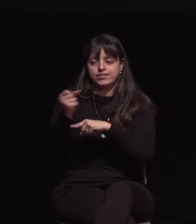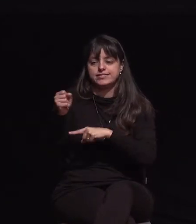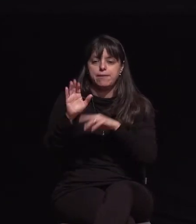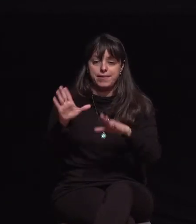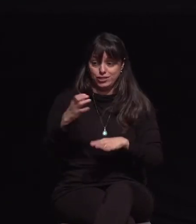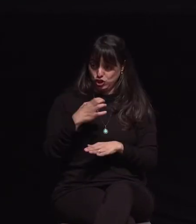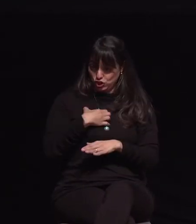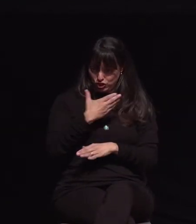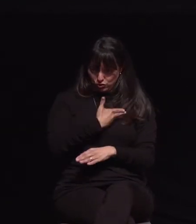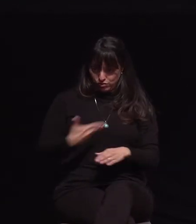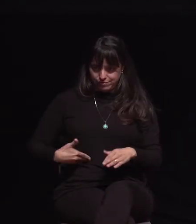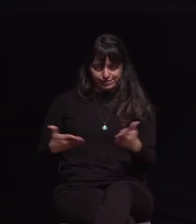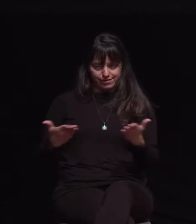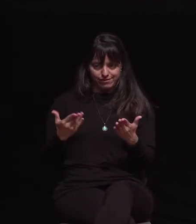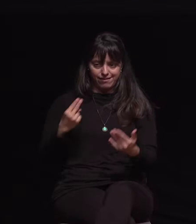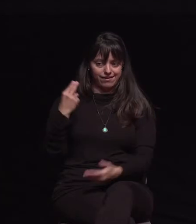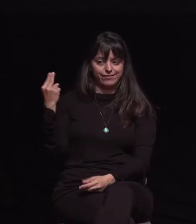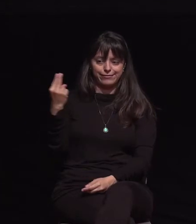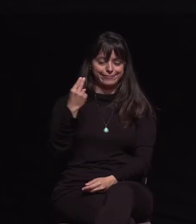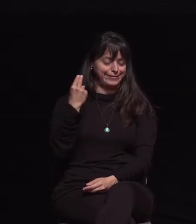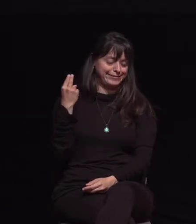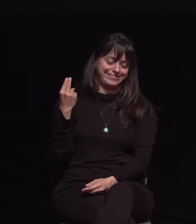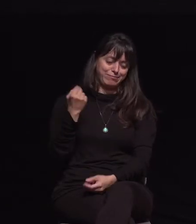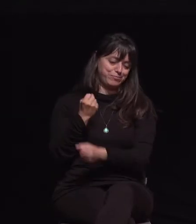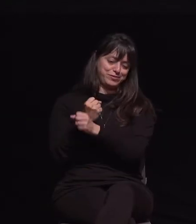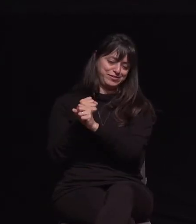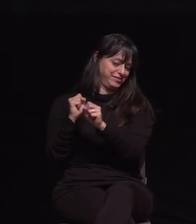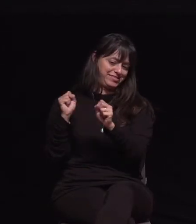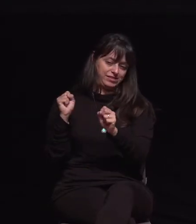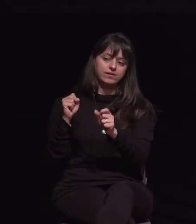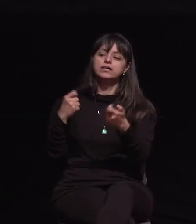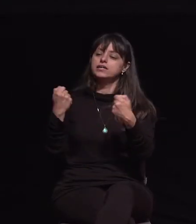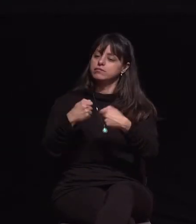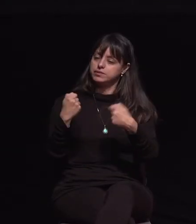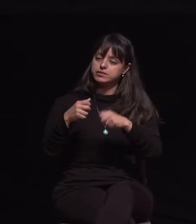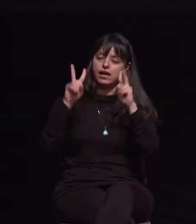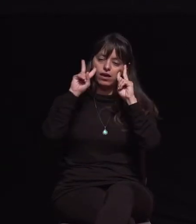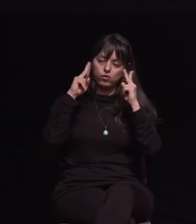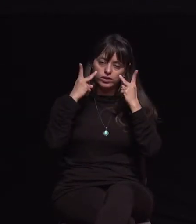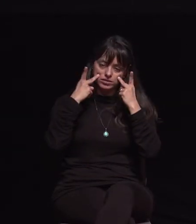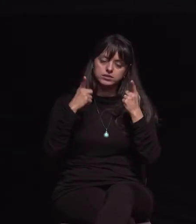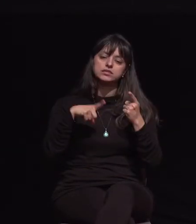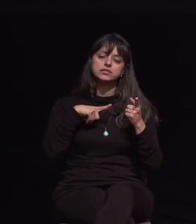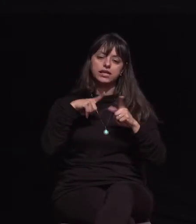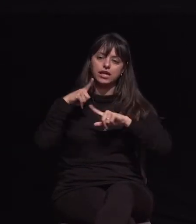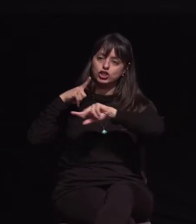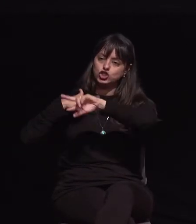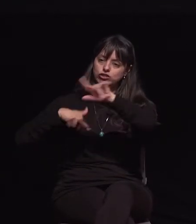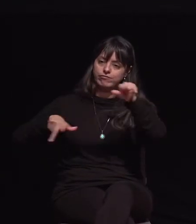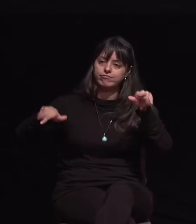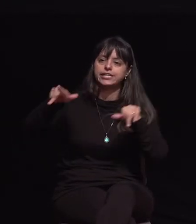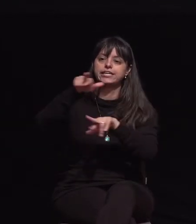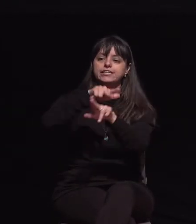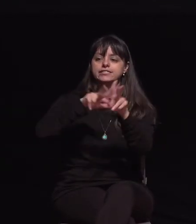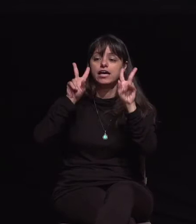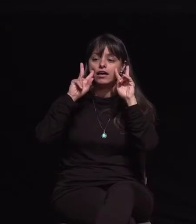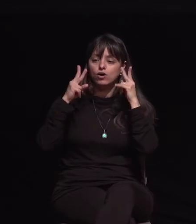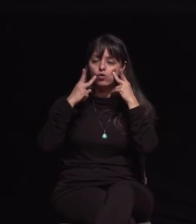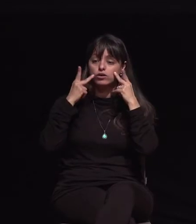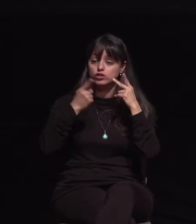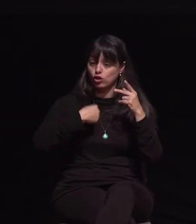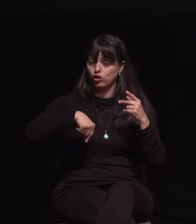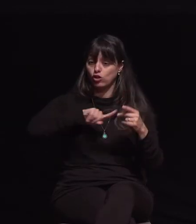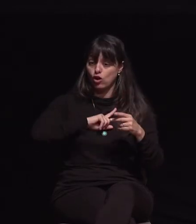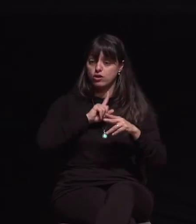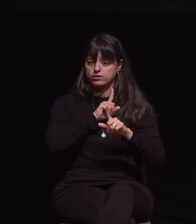dá. Tem que reconhecer nossas diferenças e tem que reconhecer nosso protagonismo.